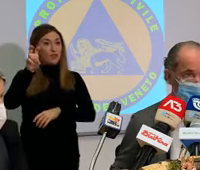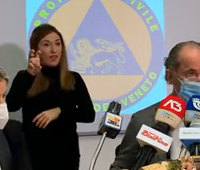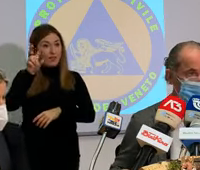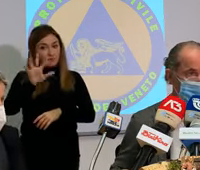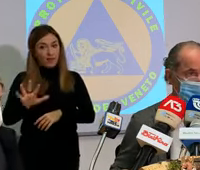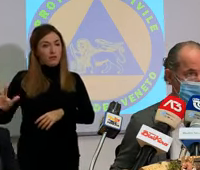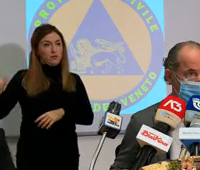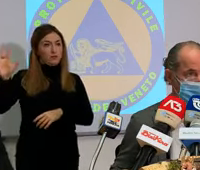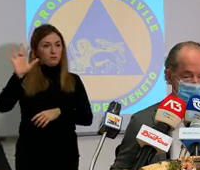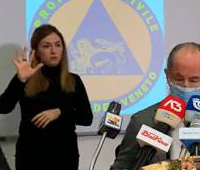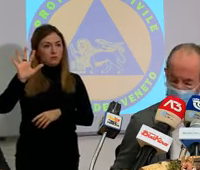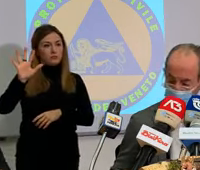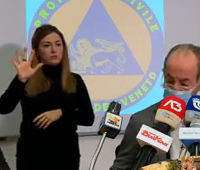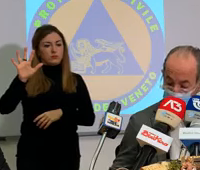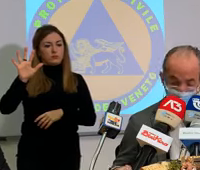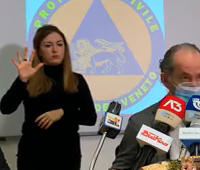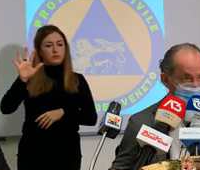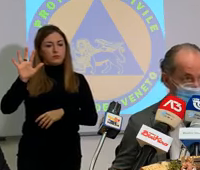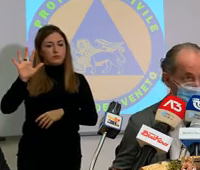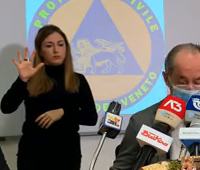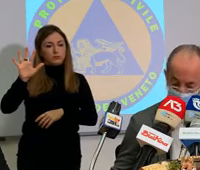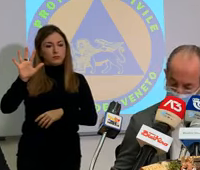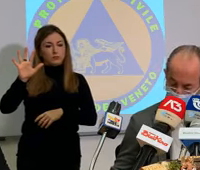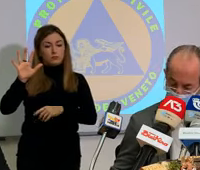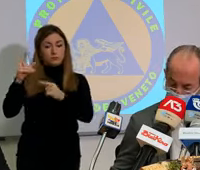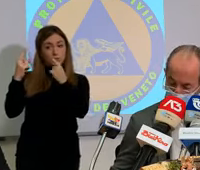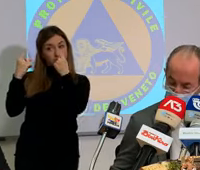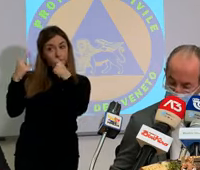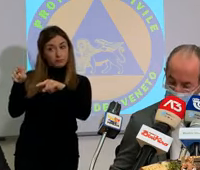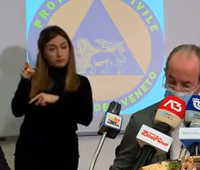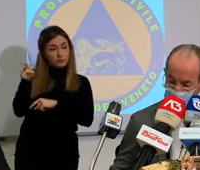veneto di cui